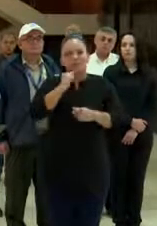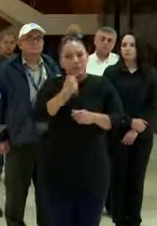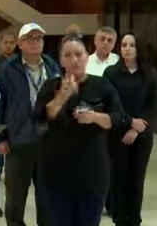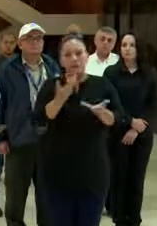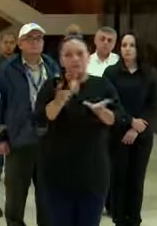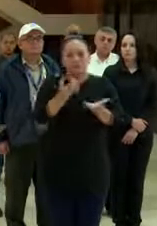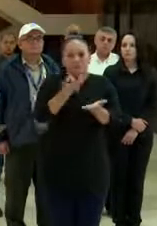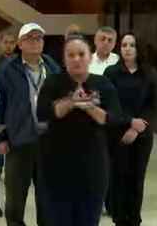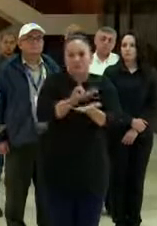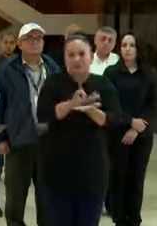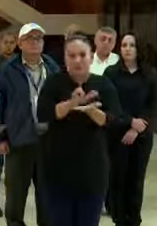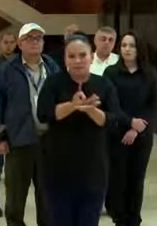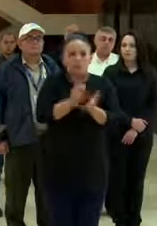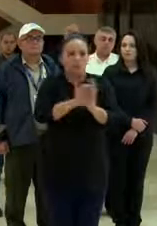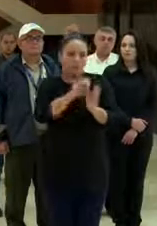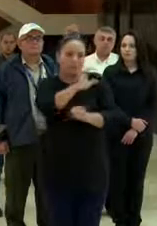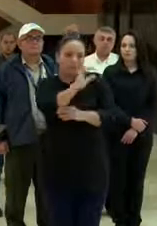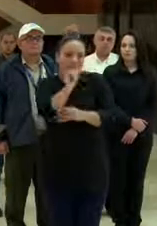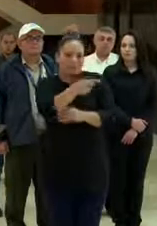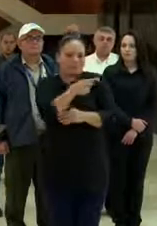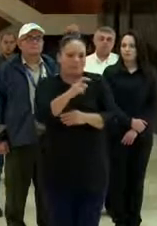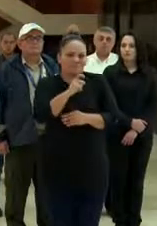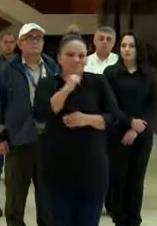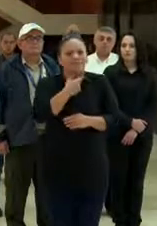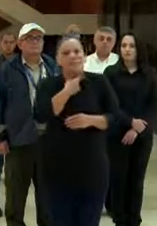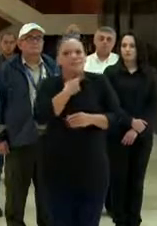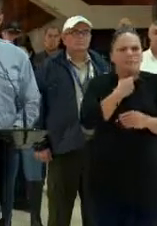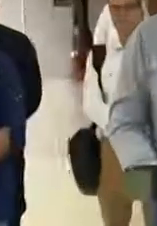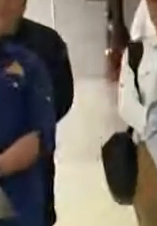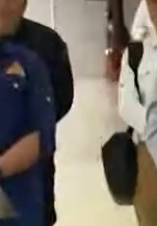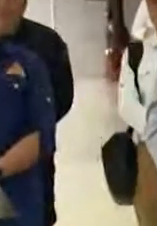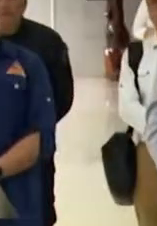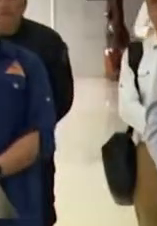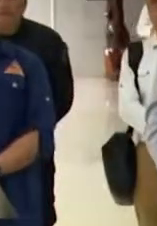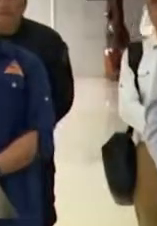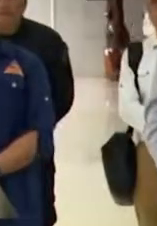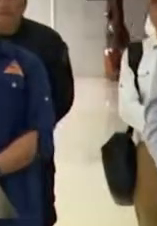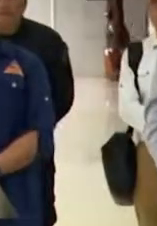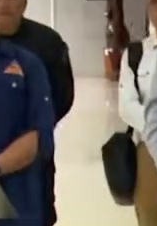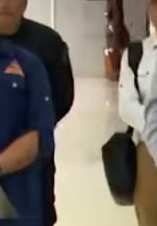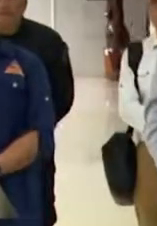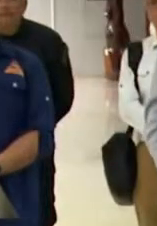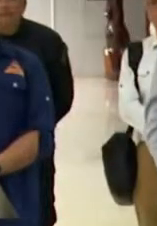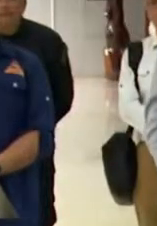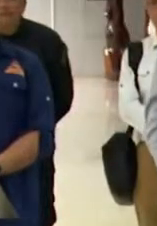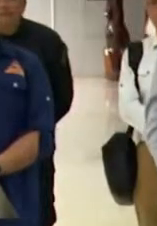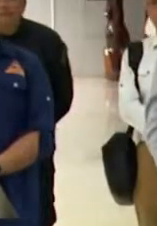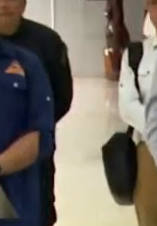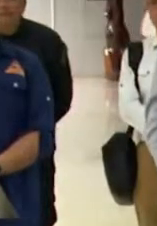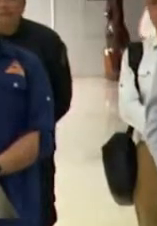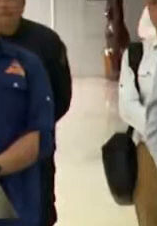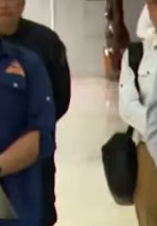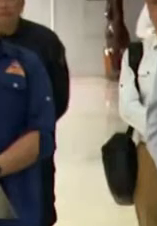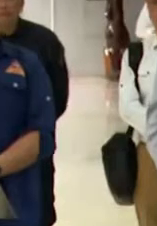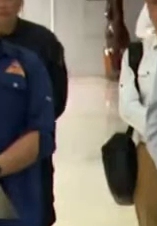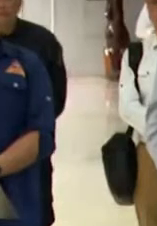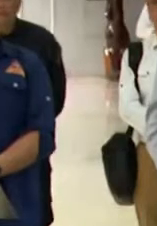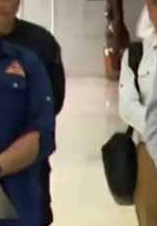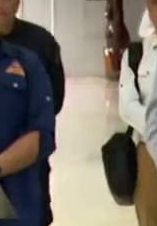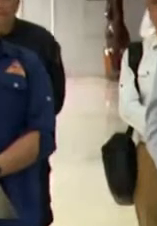serios financieros como es la Caja, yo no veo por qué este es el momento. Y existen dudas de